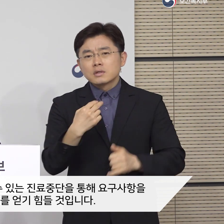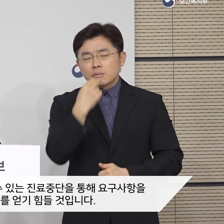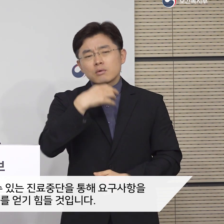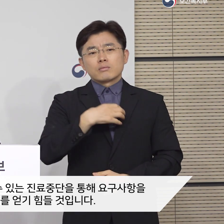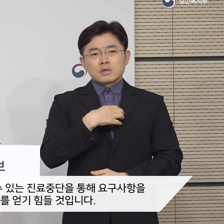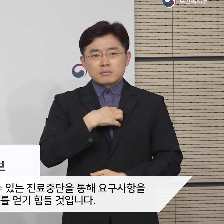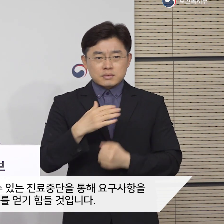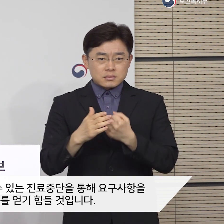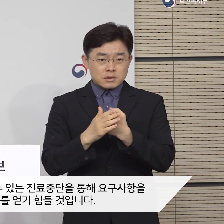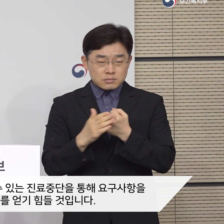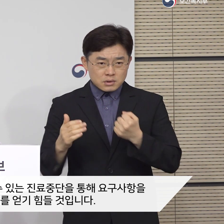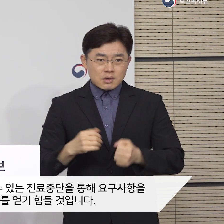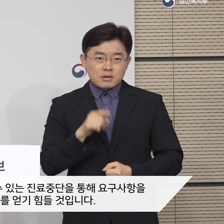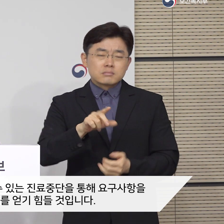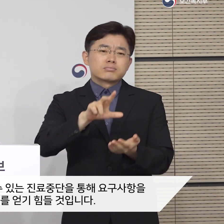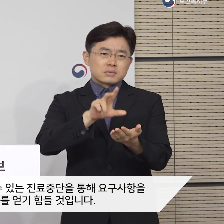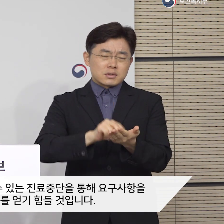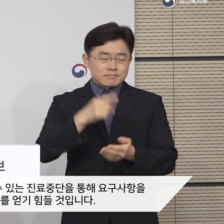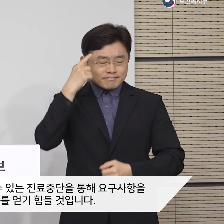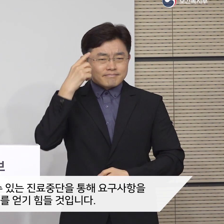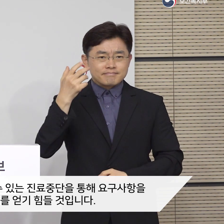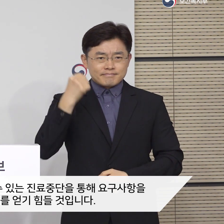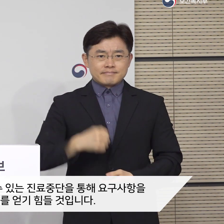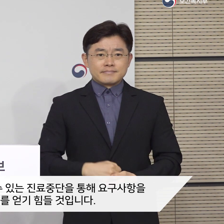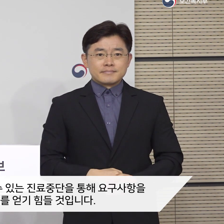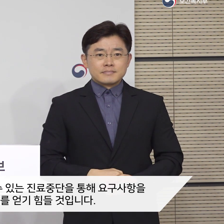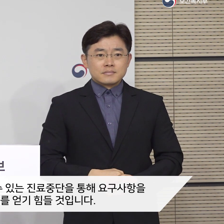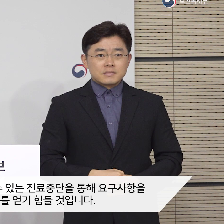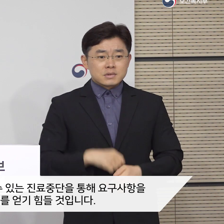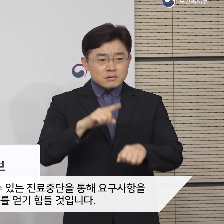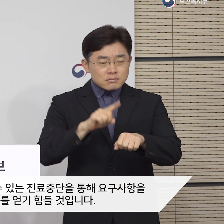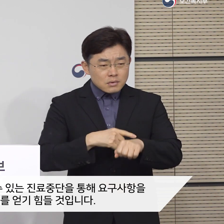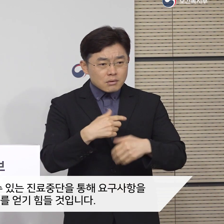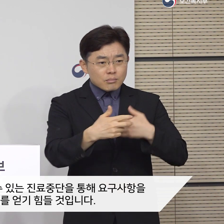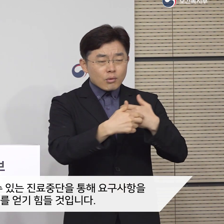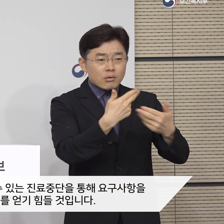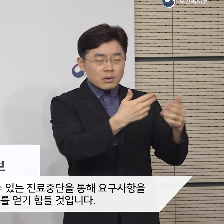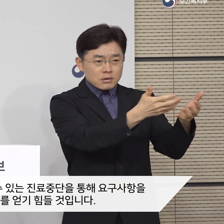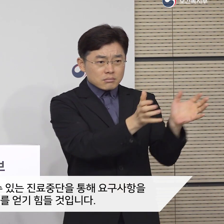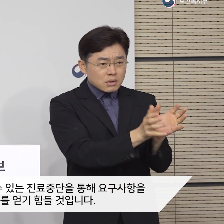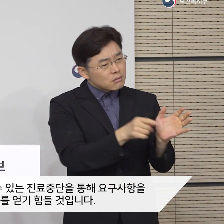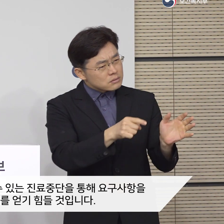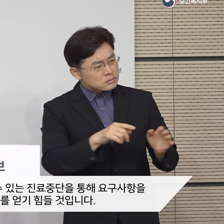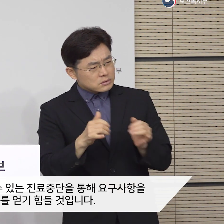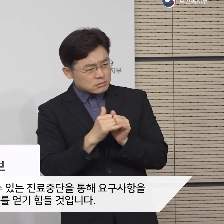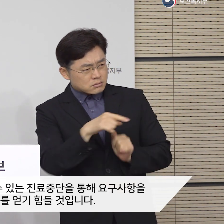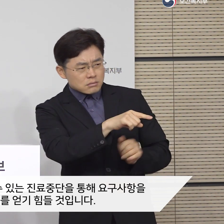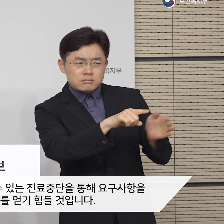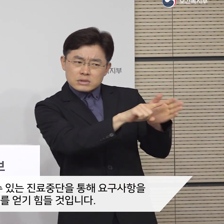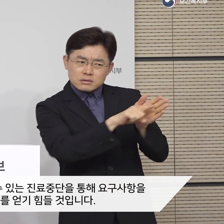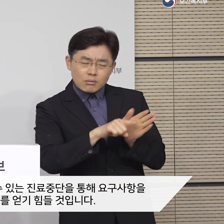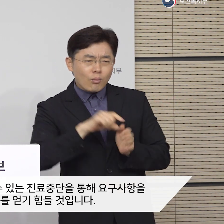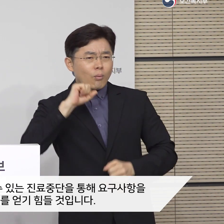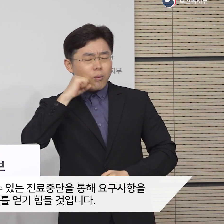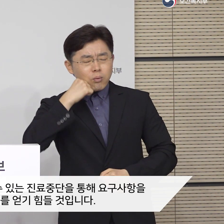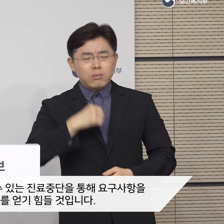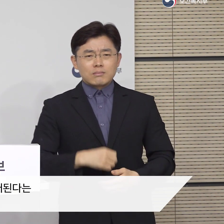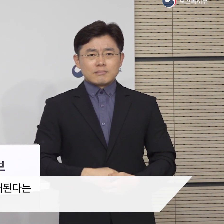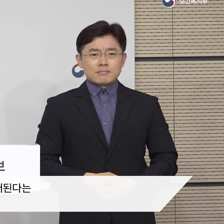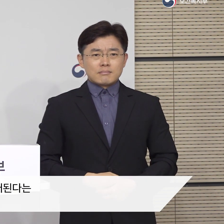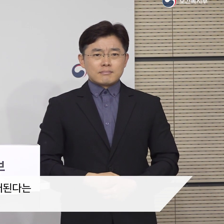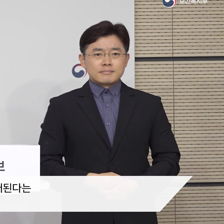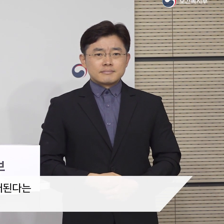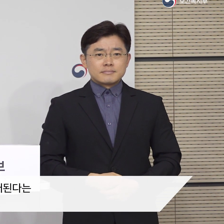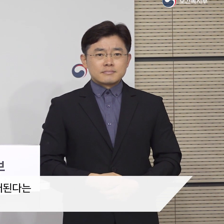요구사항을 관철하려는 행동은 국민들의 신뢰와 지지를 얻기 힘들 것입니다.